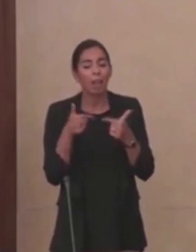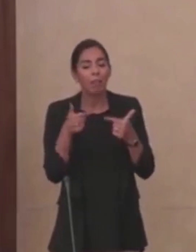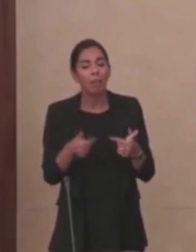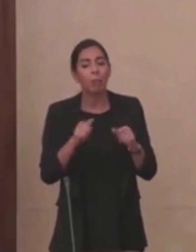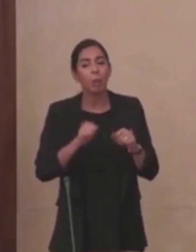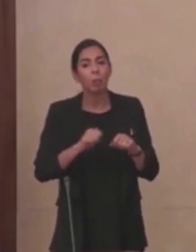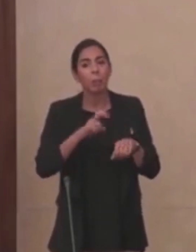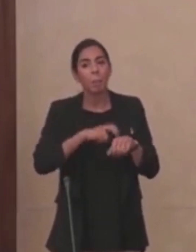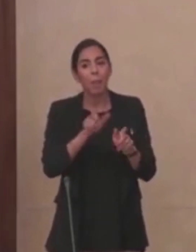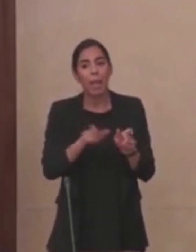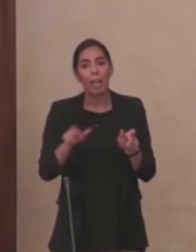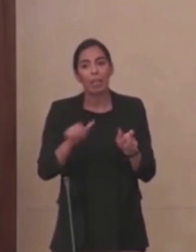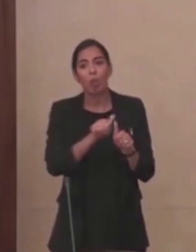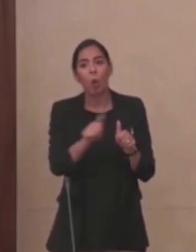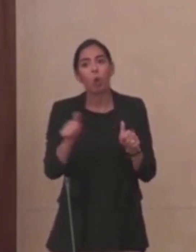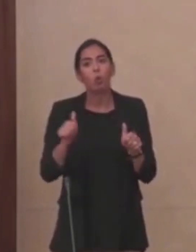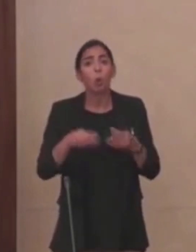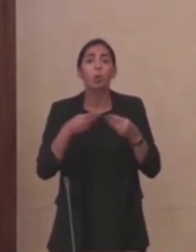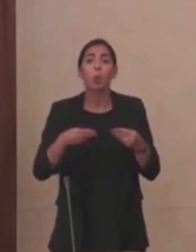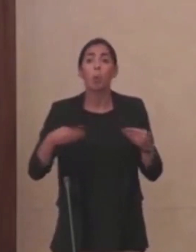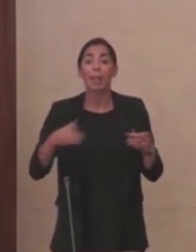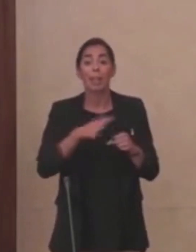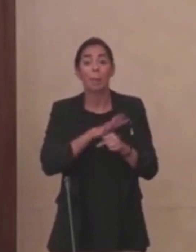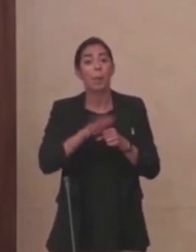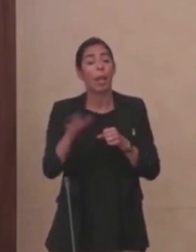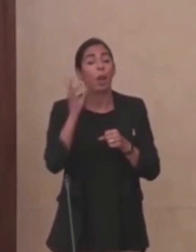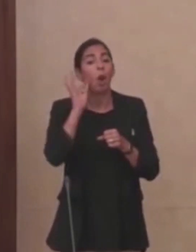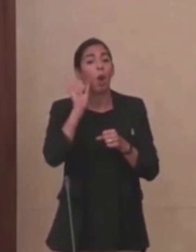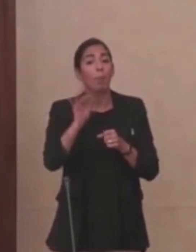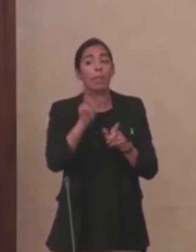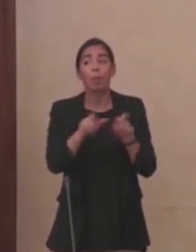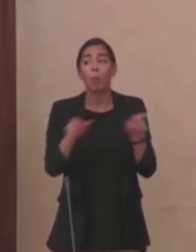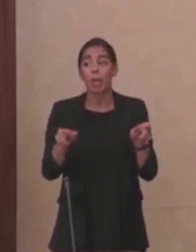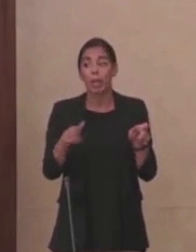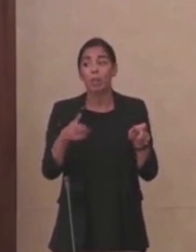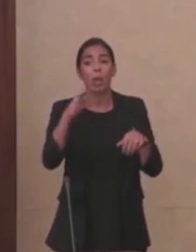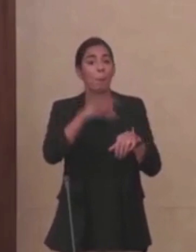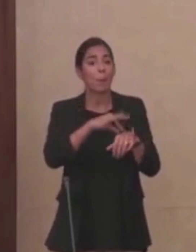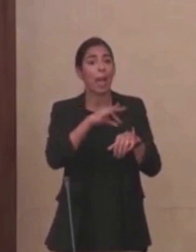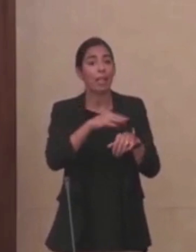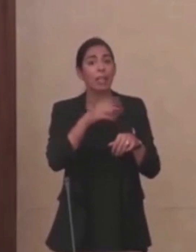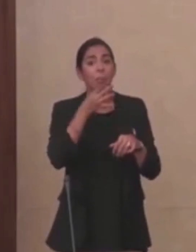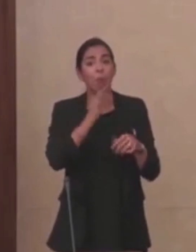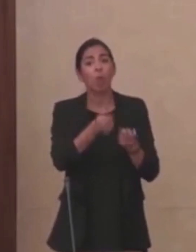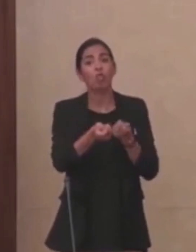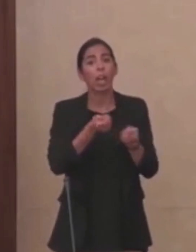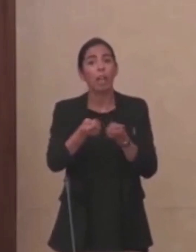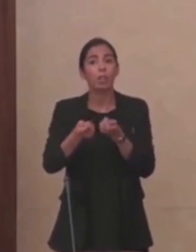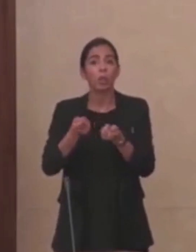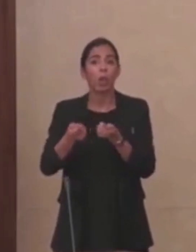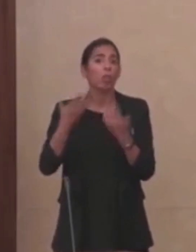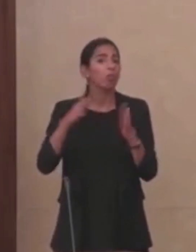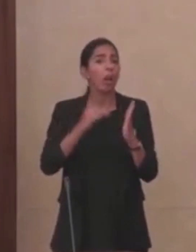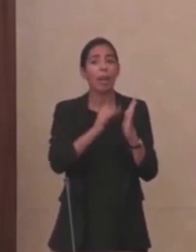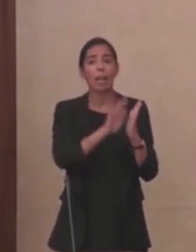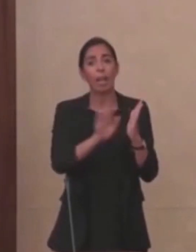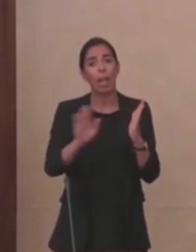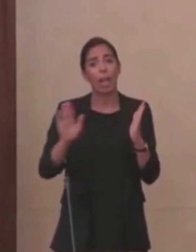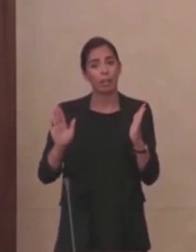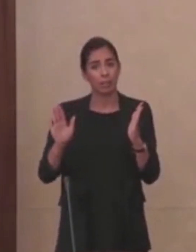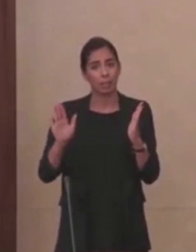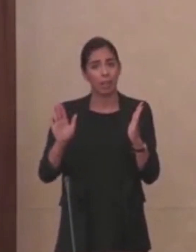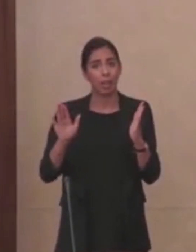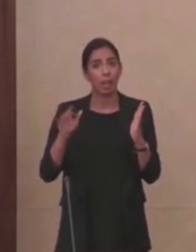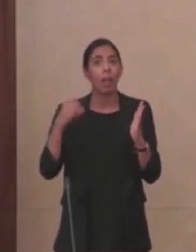nous avons assuré aux médecins tous les instruments possibles pour gérer à domicile la plupart des patients et